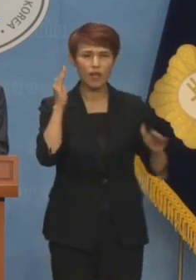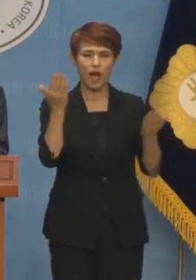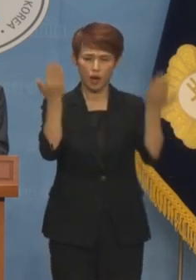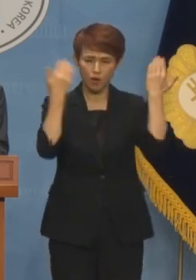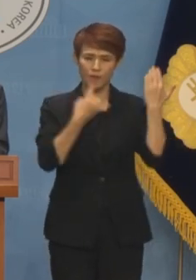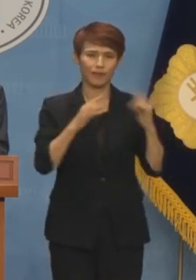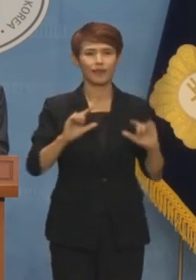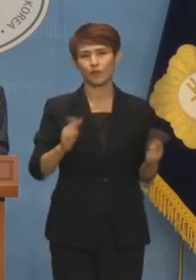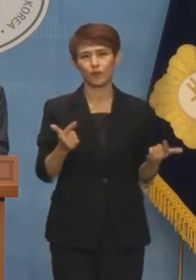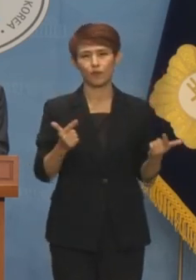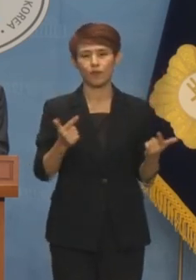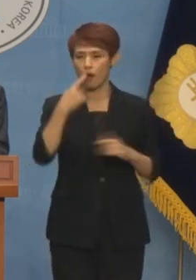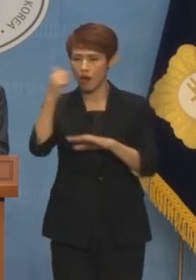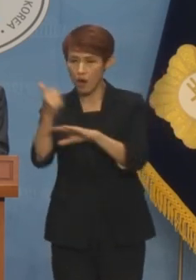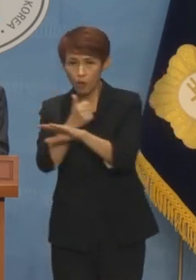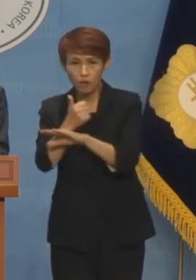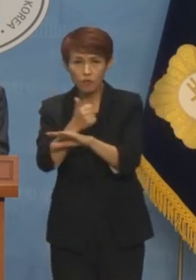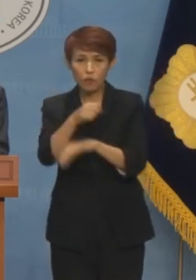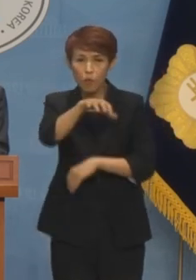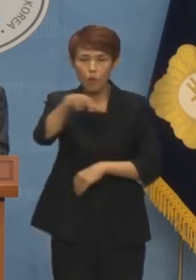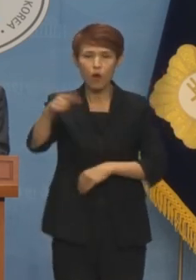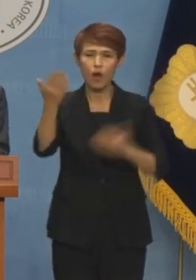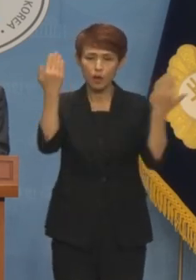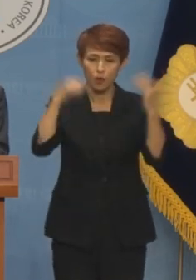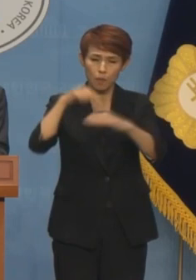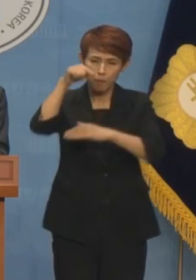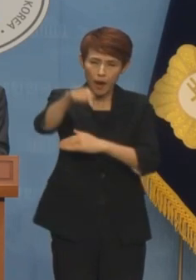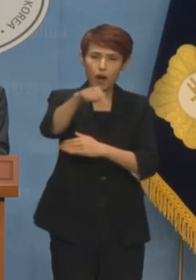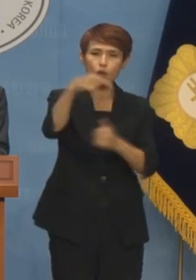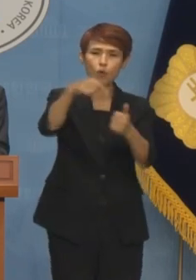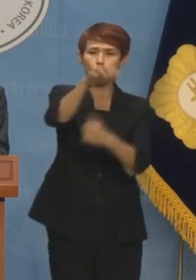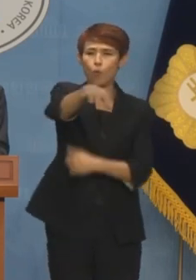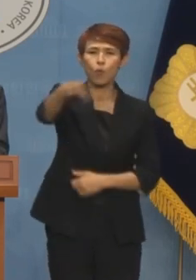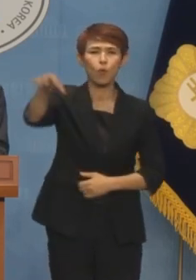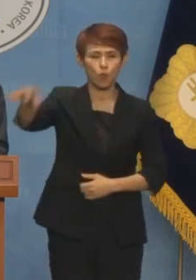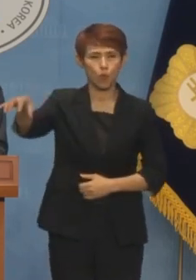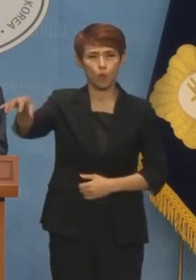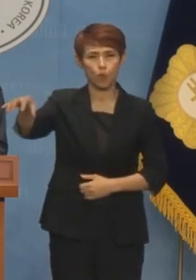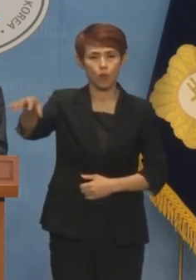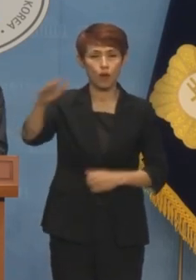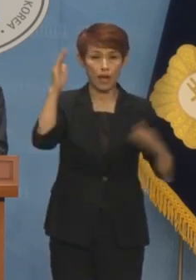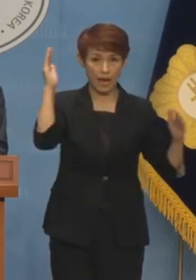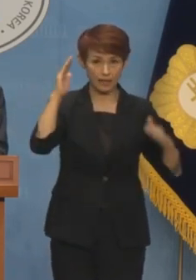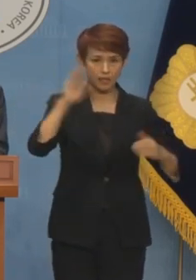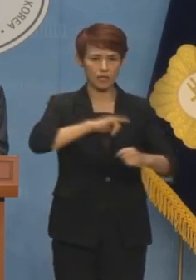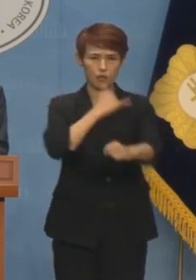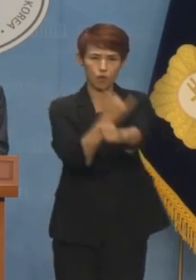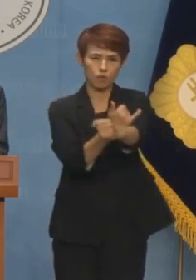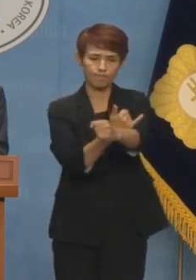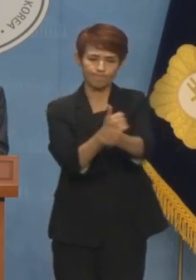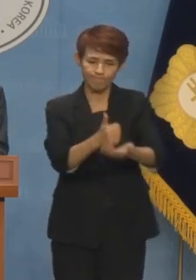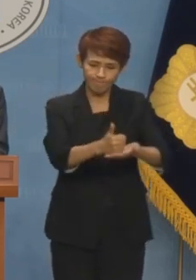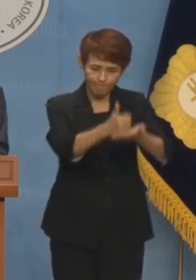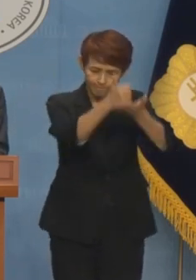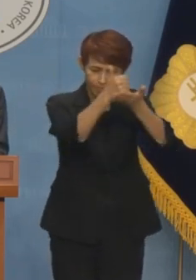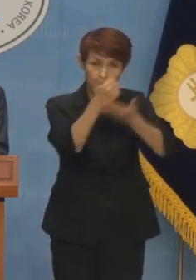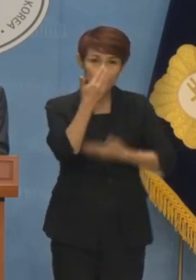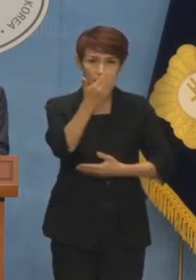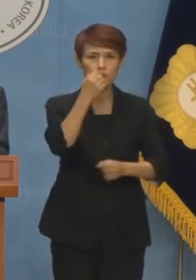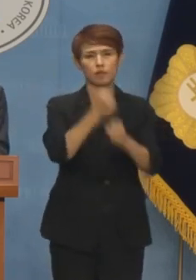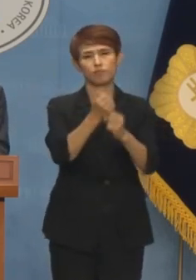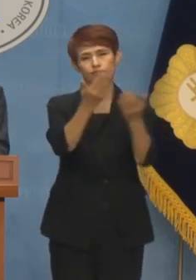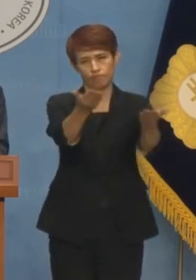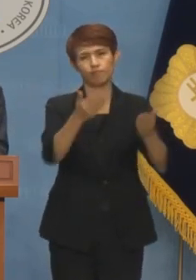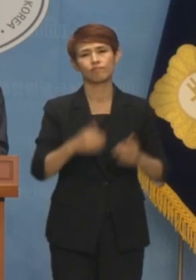아니라 학원 등과 같은 학교 밖 모든 교육 현장에서도 학생들의 인권이 존중받을 수 있도록